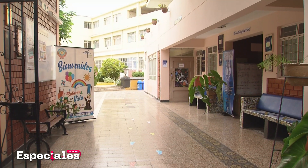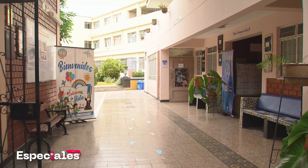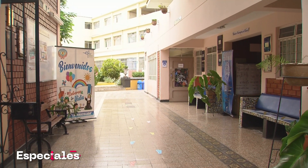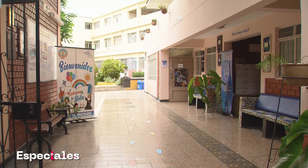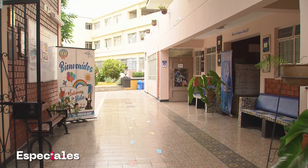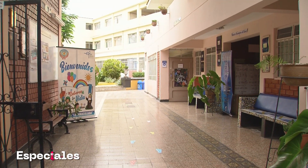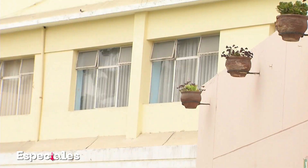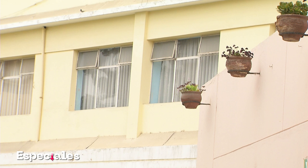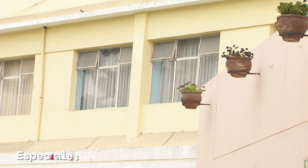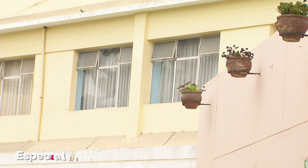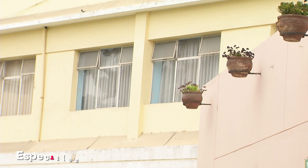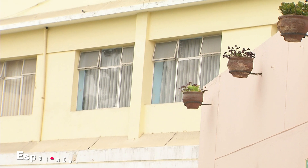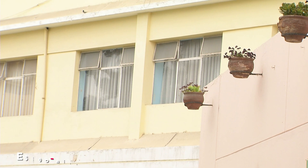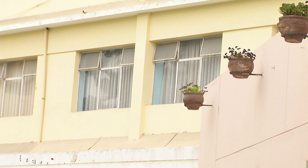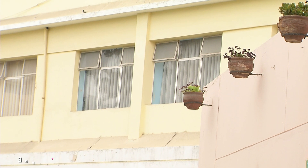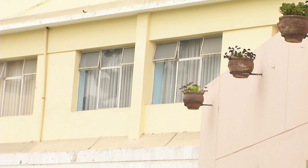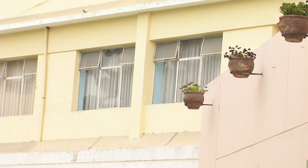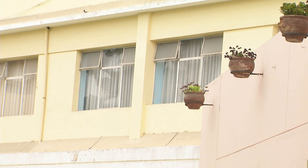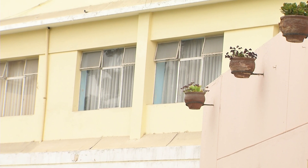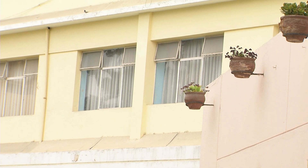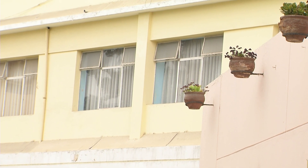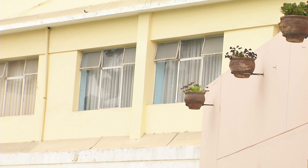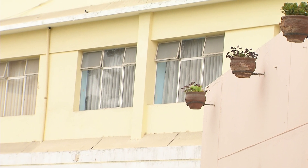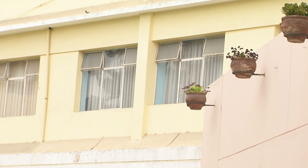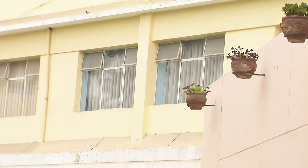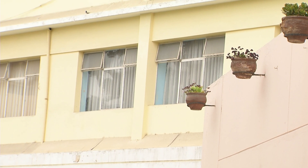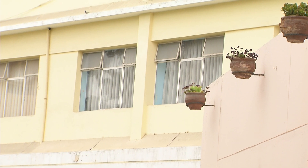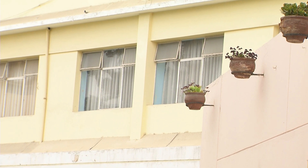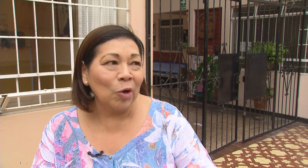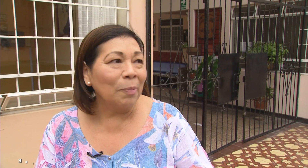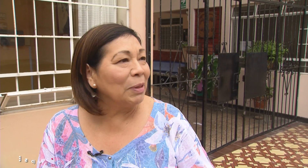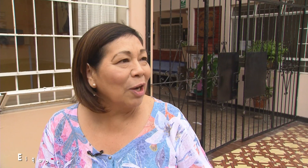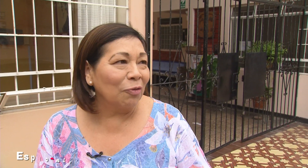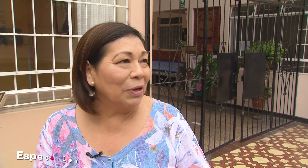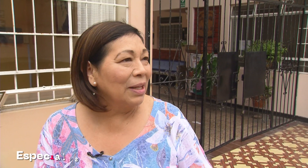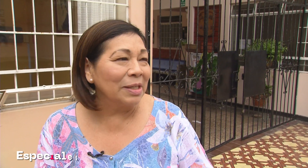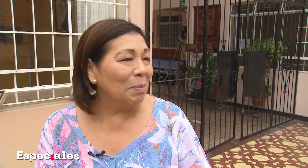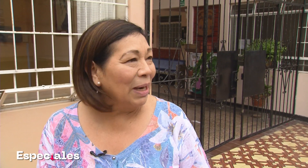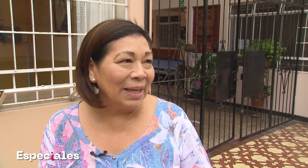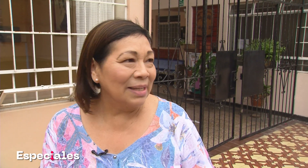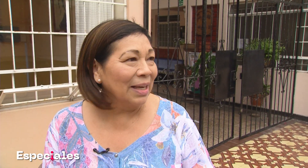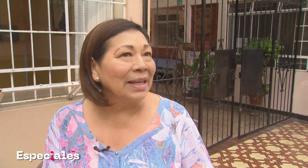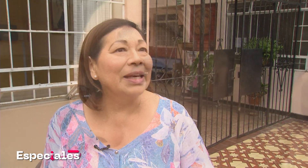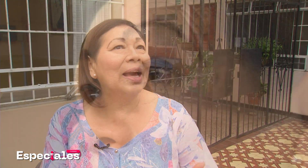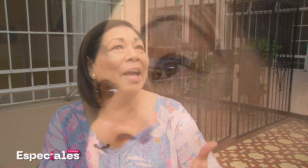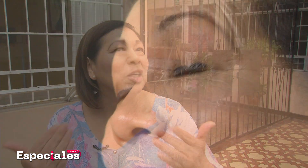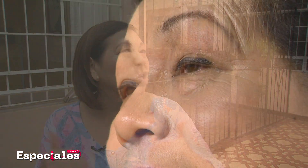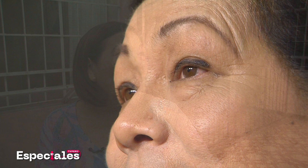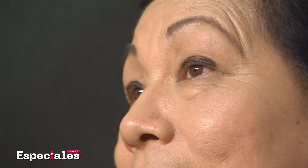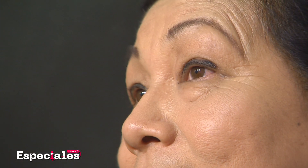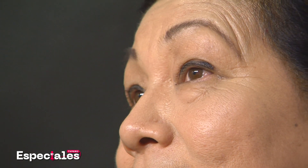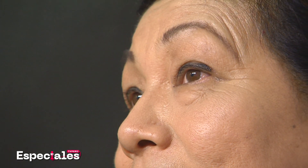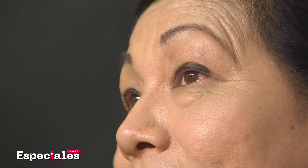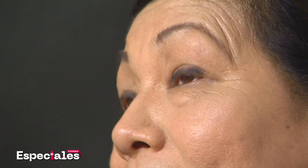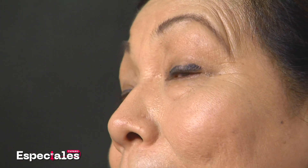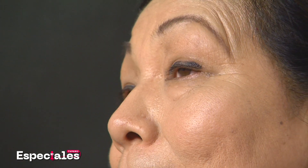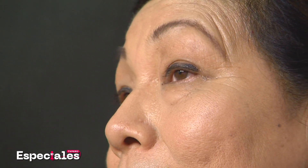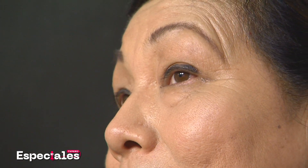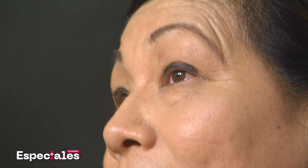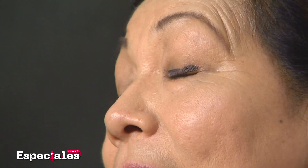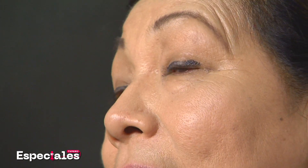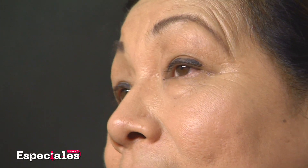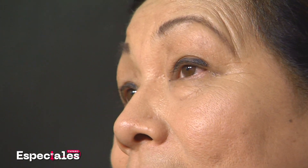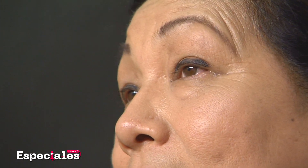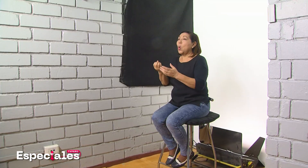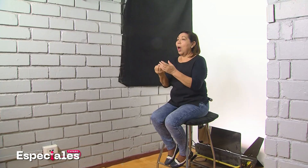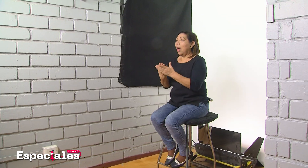una familia. Mi hermana estaba aquí internada y solamente los fines de semana ella salía. Y si en las mañanas